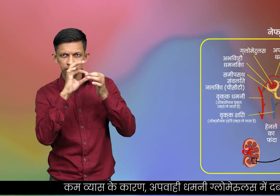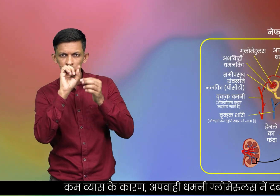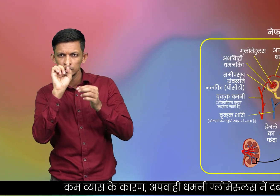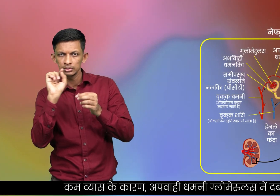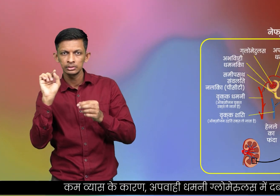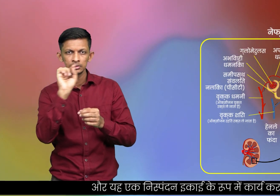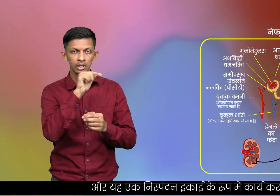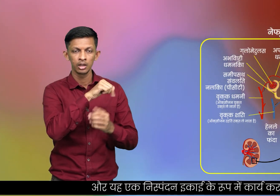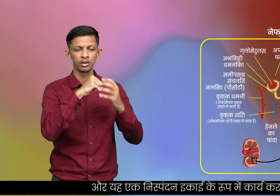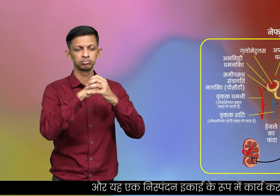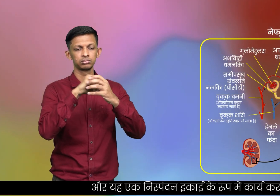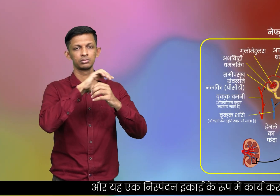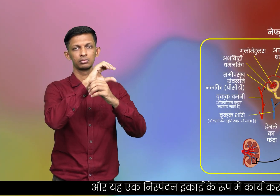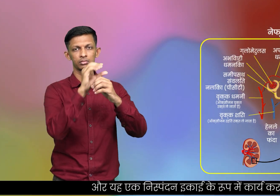है और यह एक